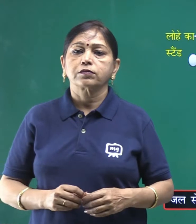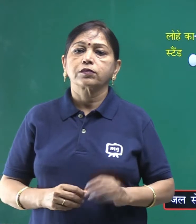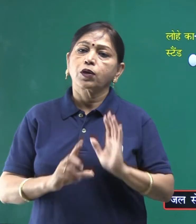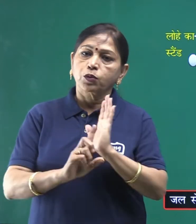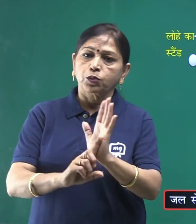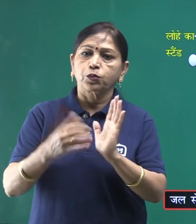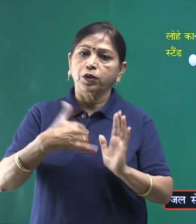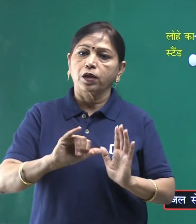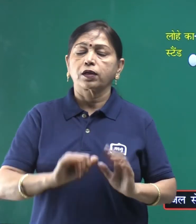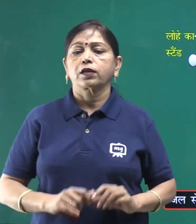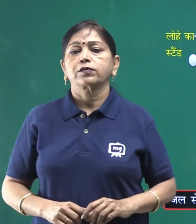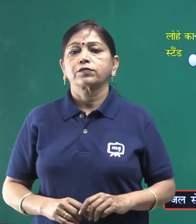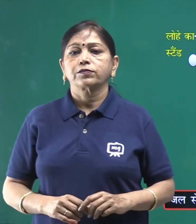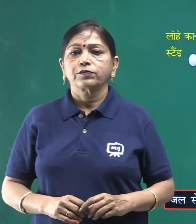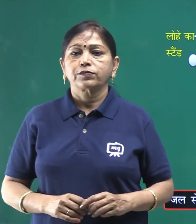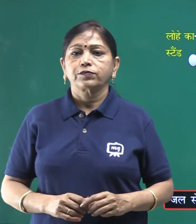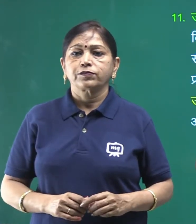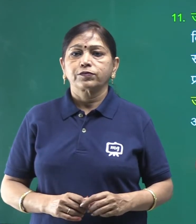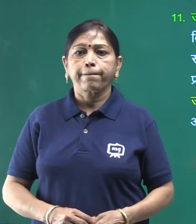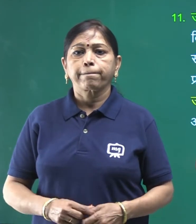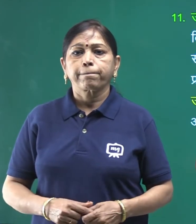दर्शाई गई है।